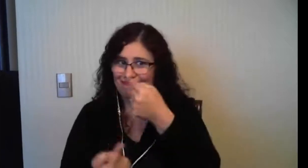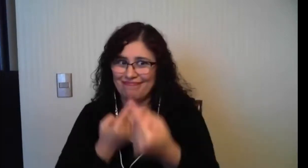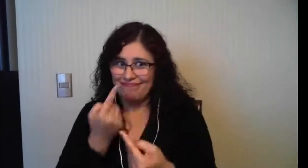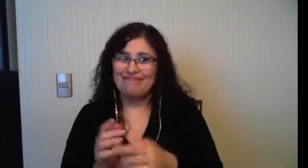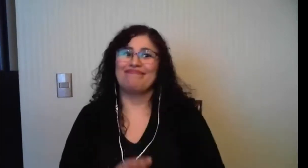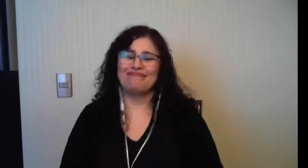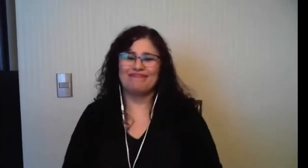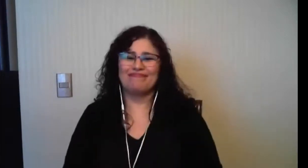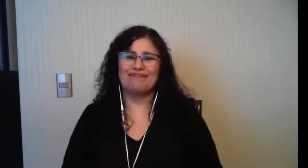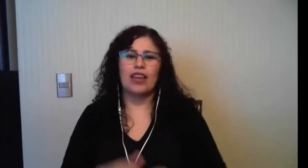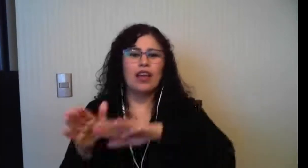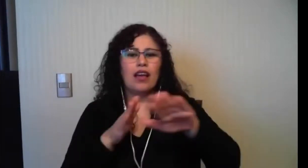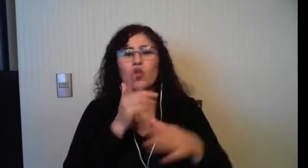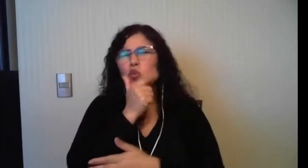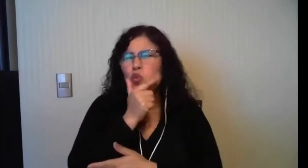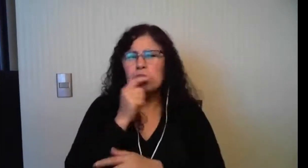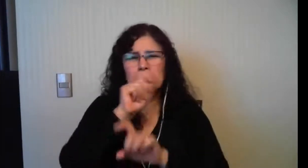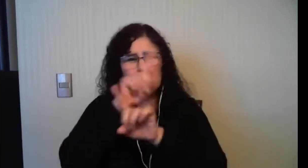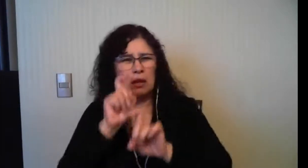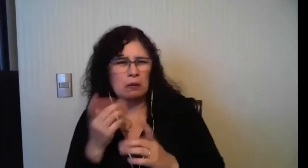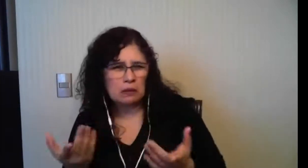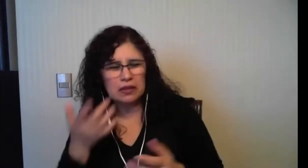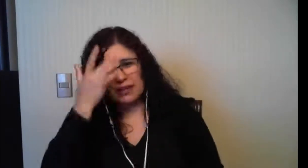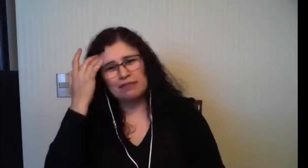Preguntas, dudas.